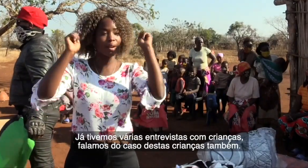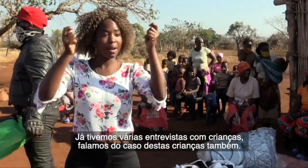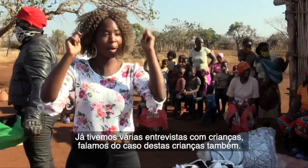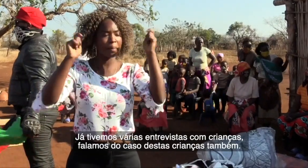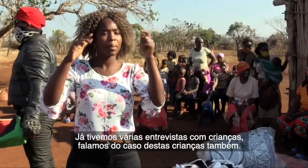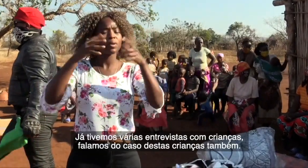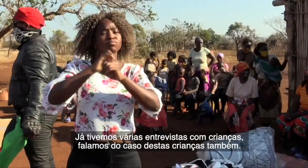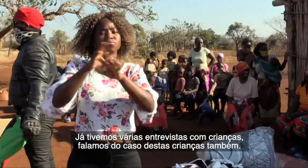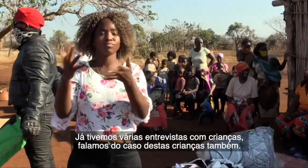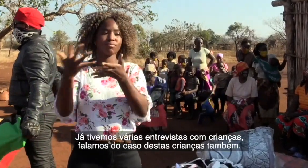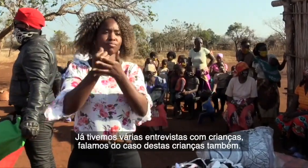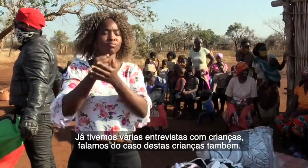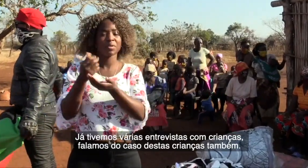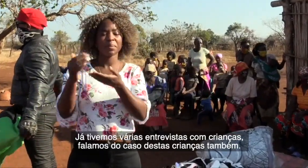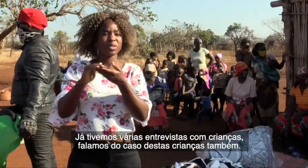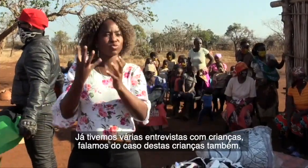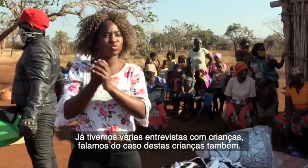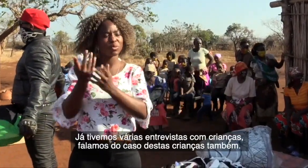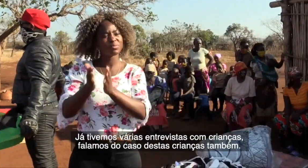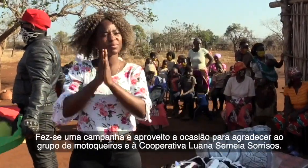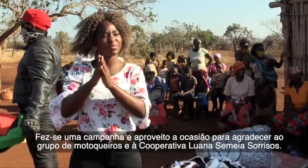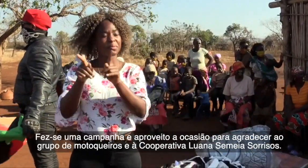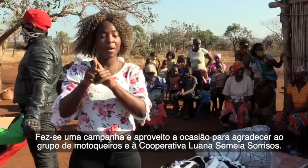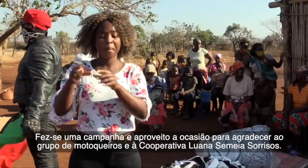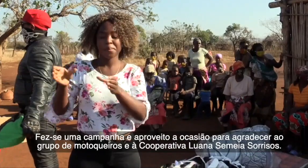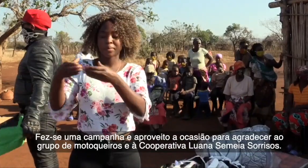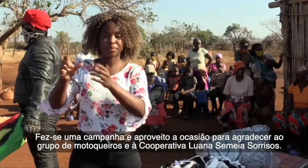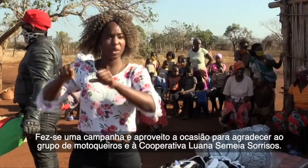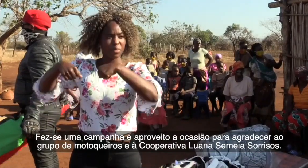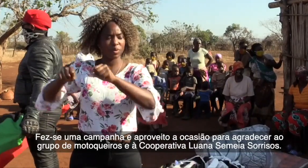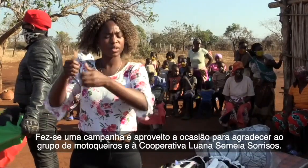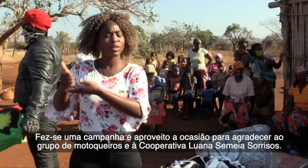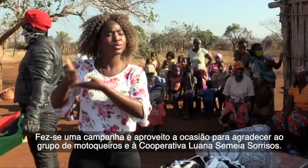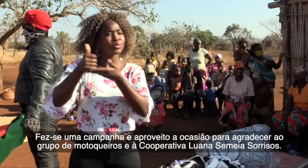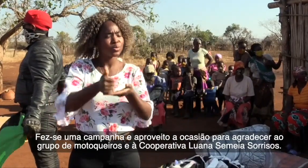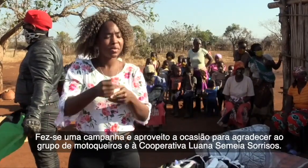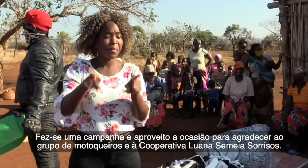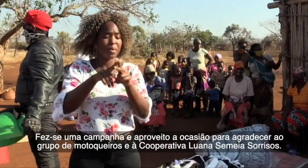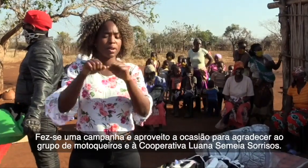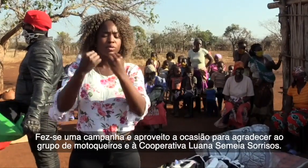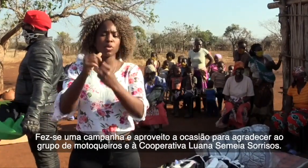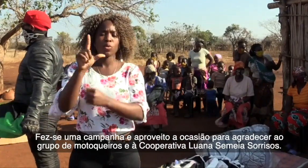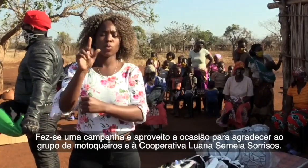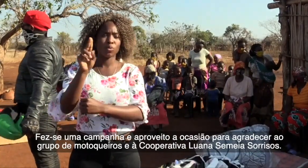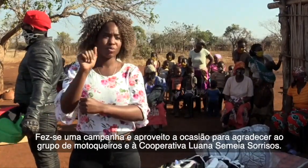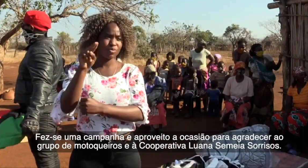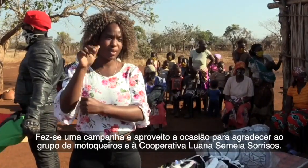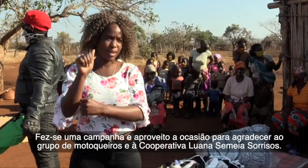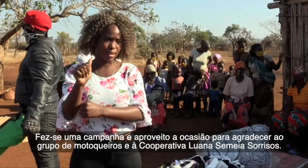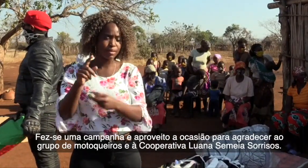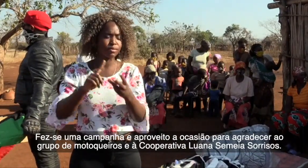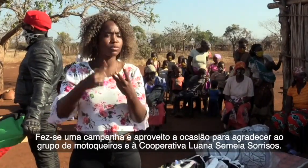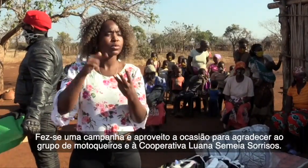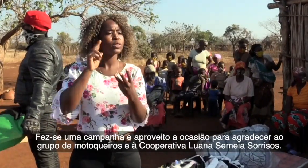a senhora que tem cinco filhos, mas com duas crianças com deficiência, fez cá uma campanha e agradecer muito ao grupo de motoqueiros